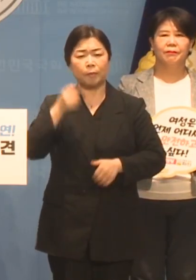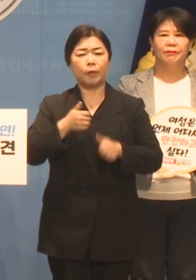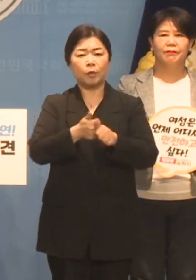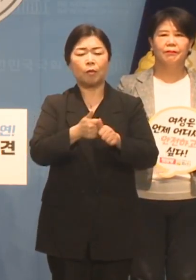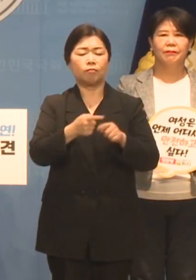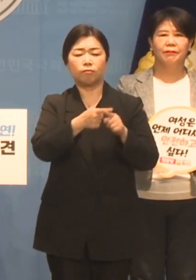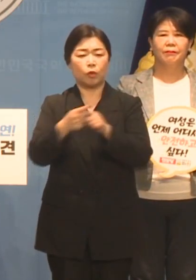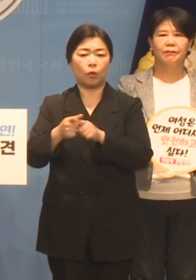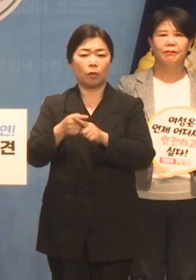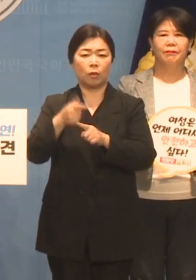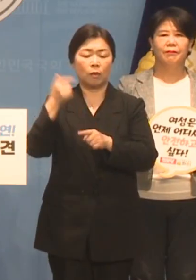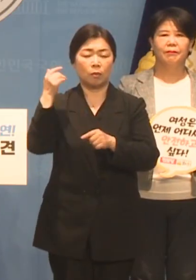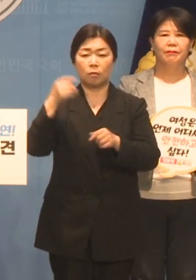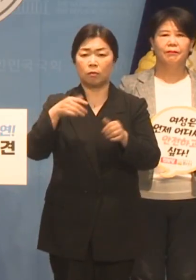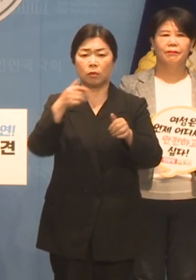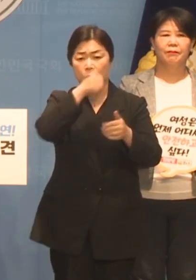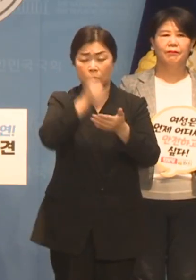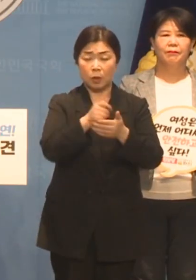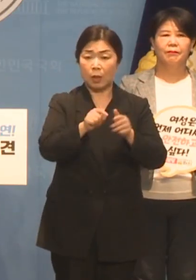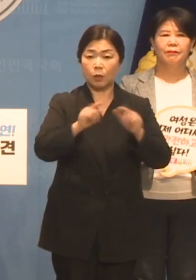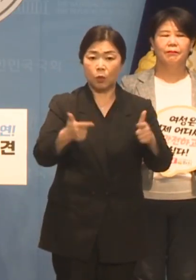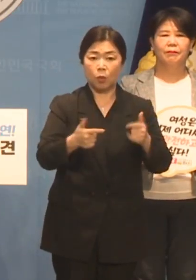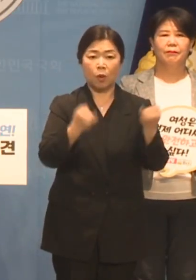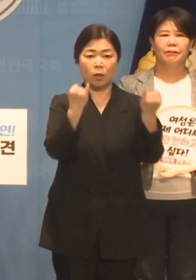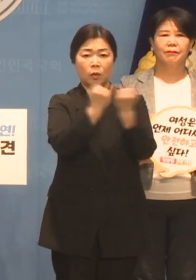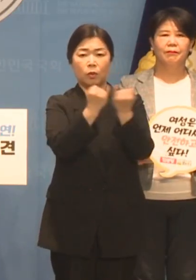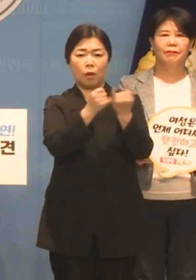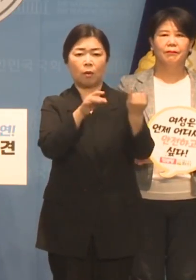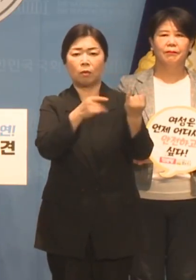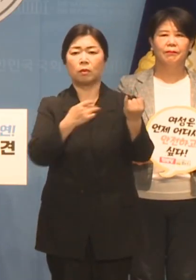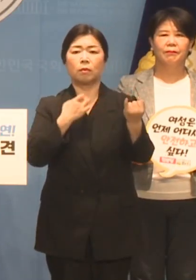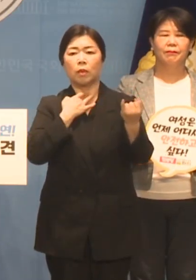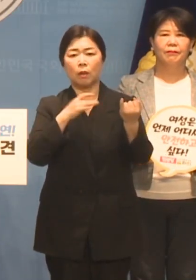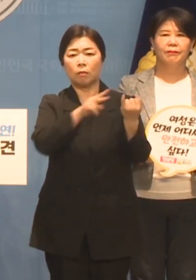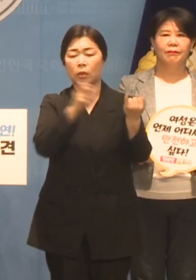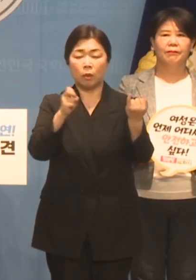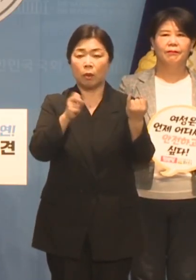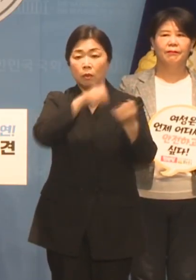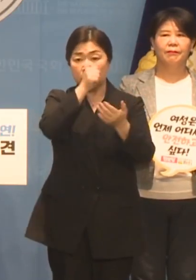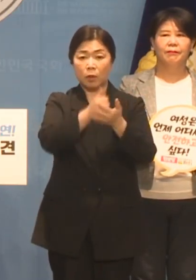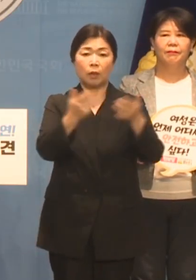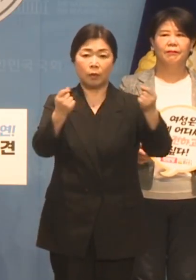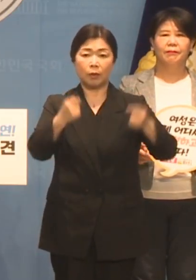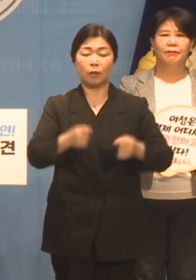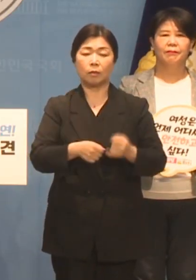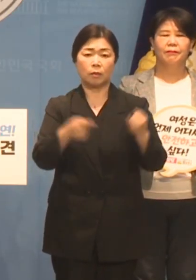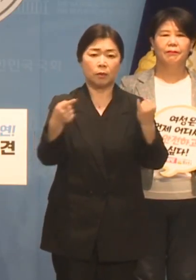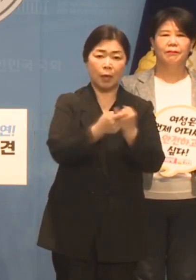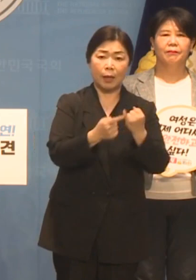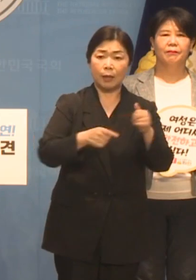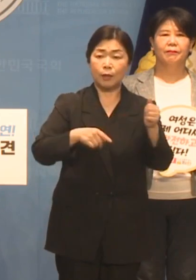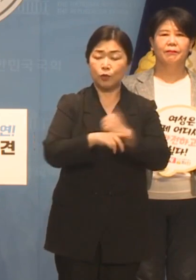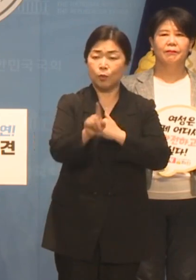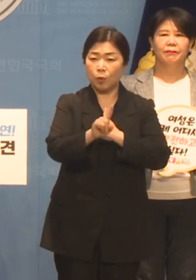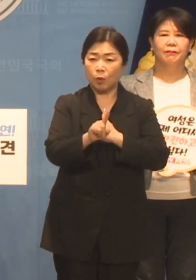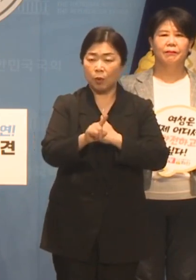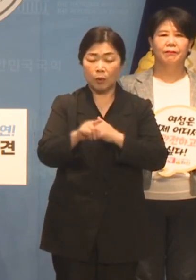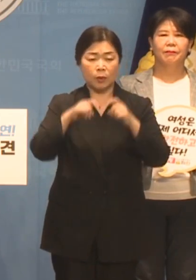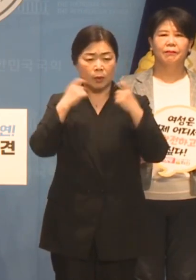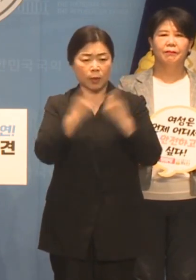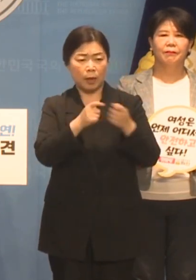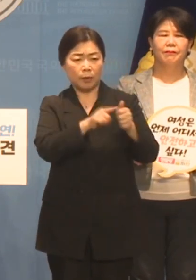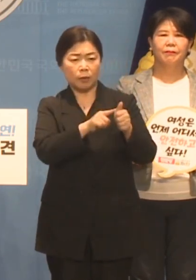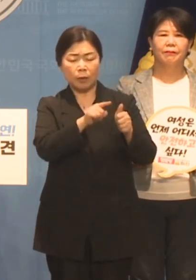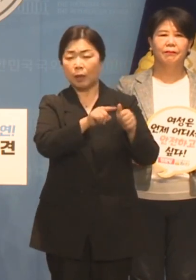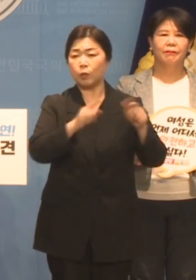묻지마 범죄가 아니라 명백한 여성 혐오 범죄로 바라보아야 합니다. 살해의 이유를 피해자 개인에게 찾는